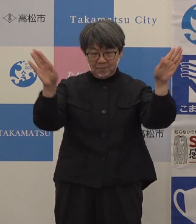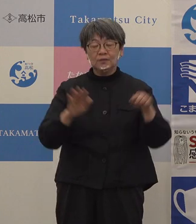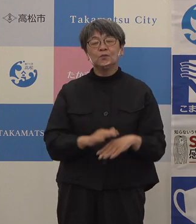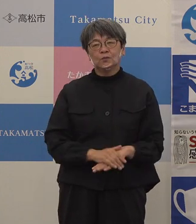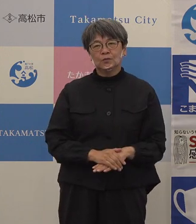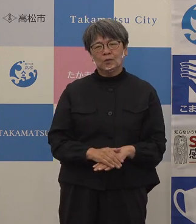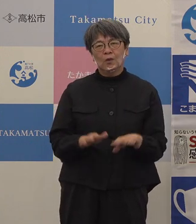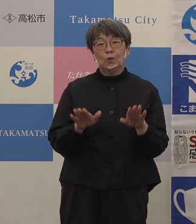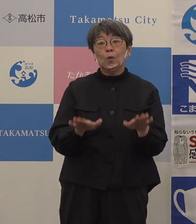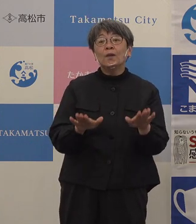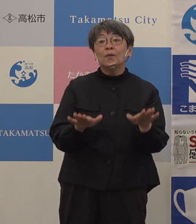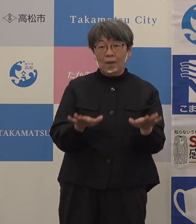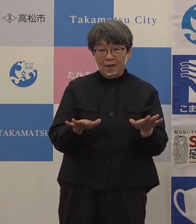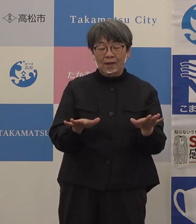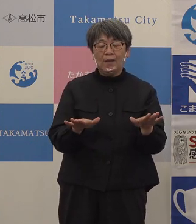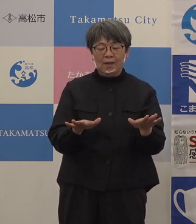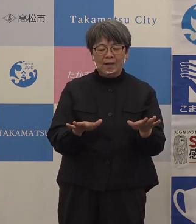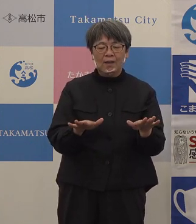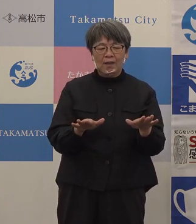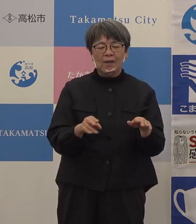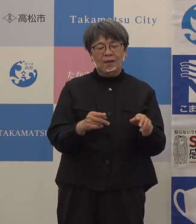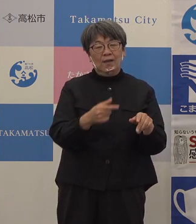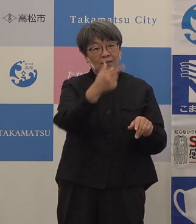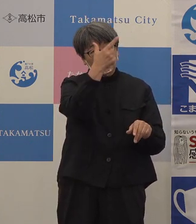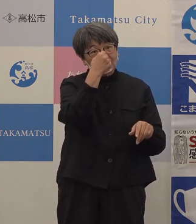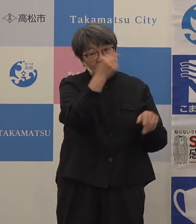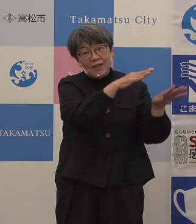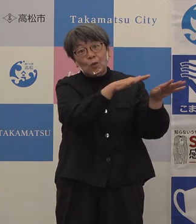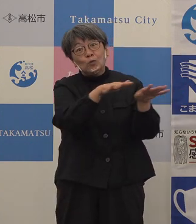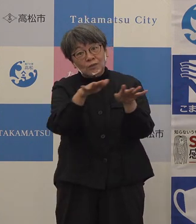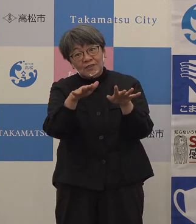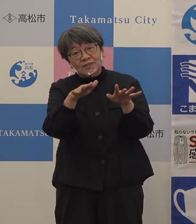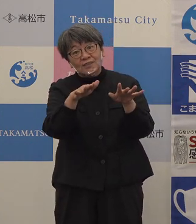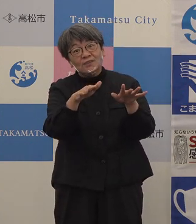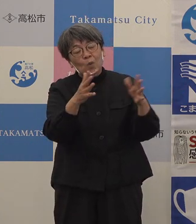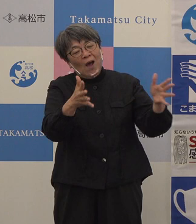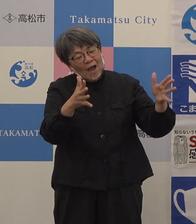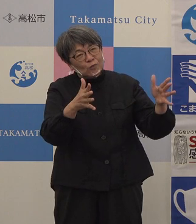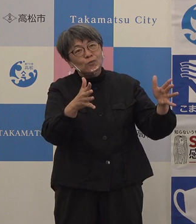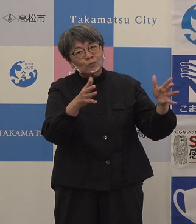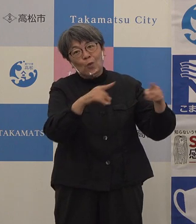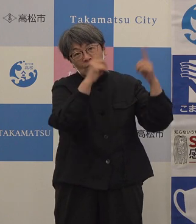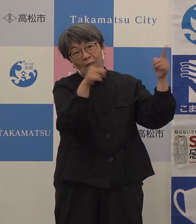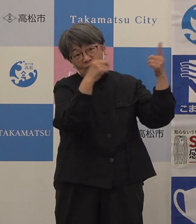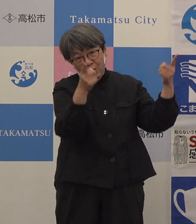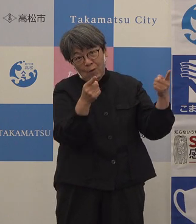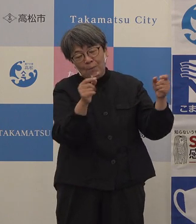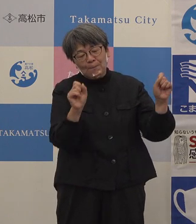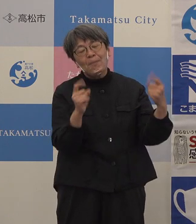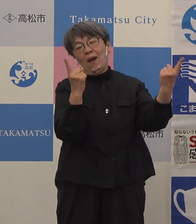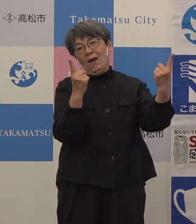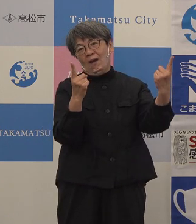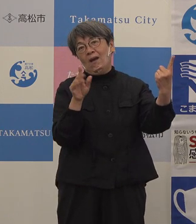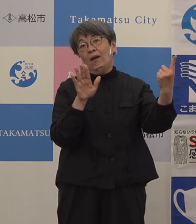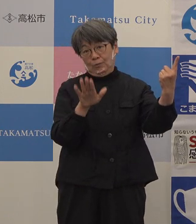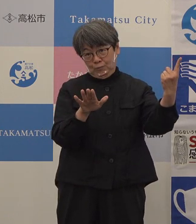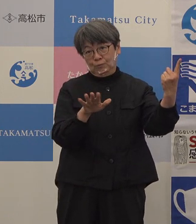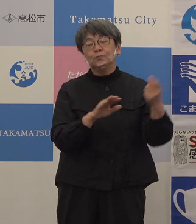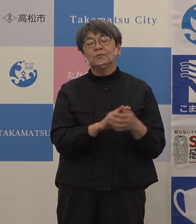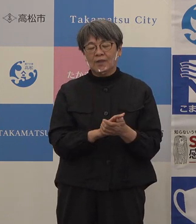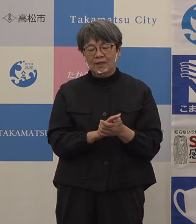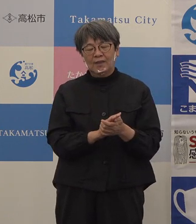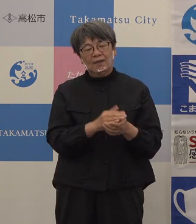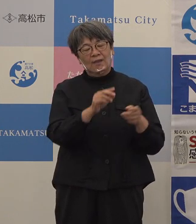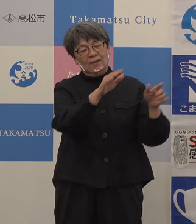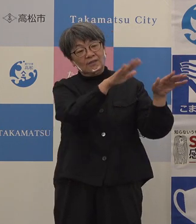ただ今回は瀬戸内国際芸術祭2022の春会期の期間中でもあるということもございまして、瀬